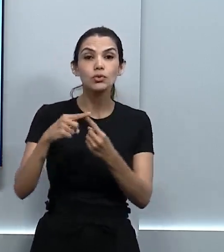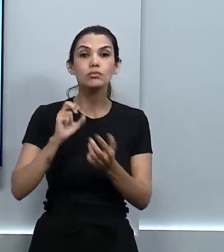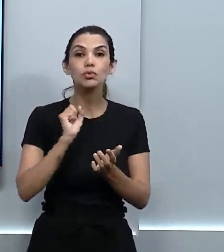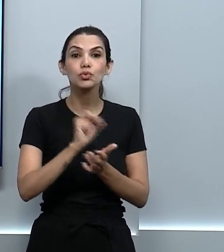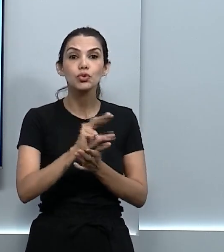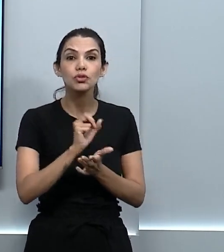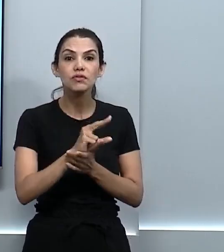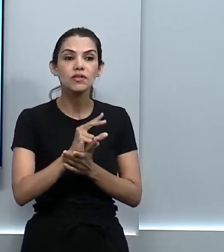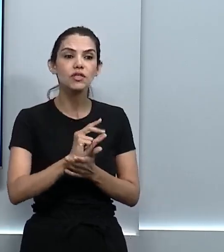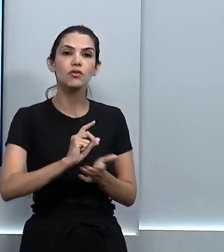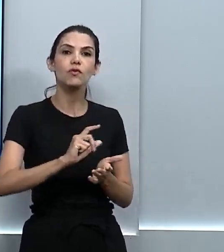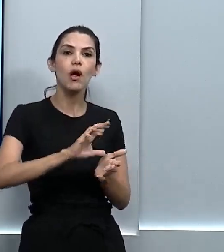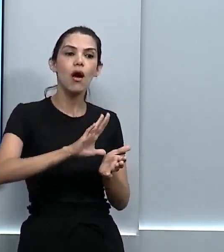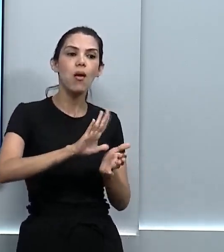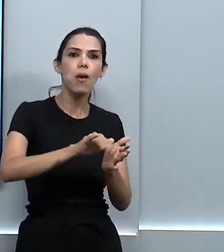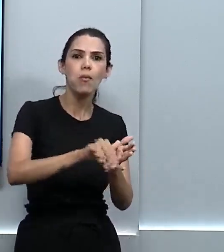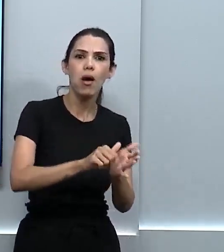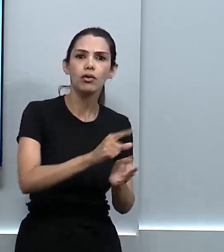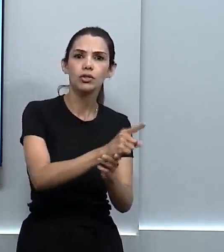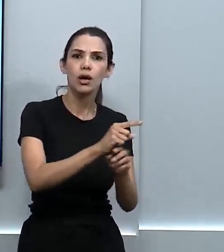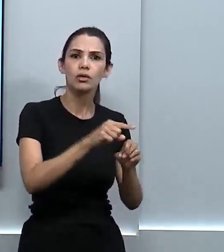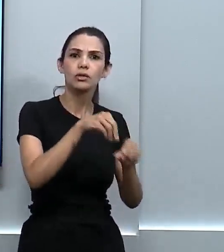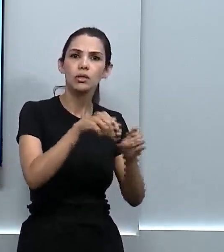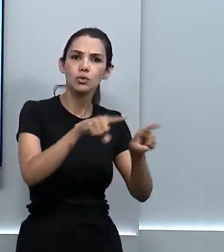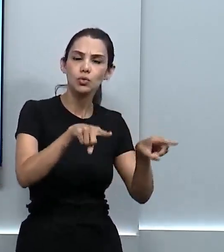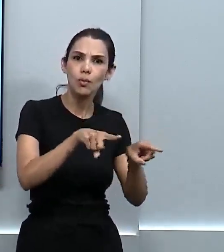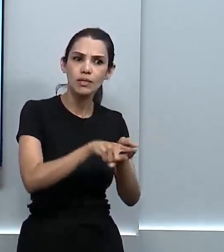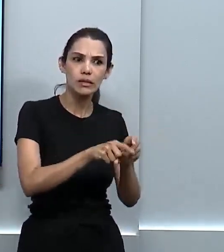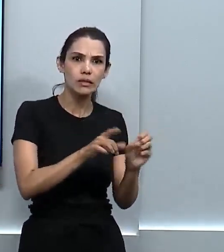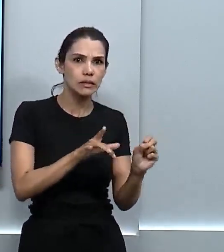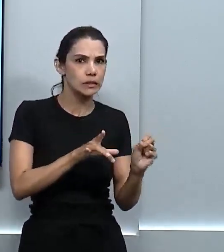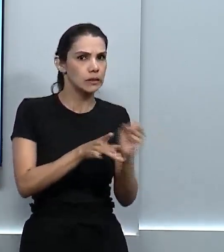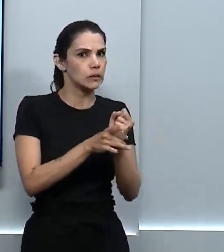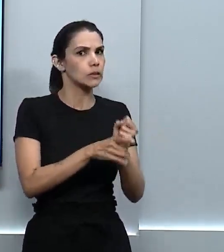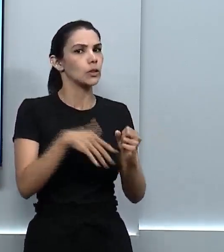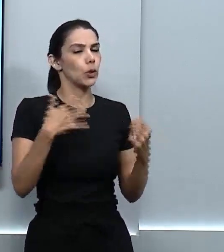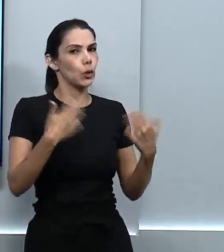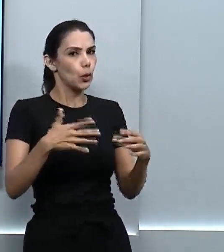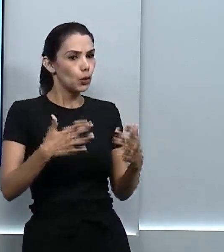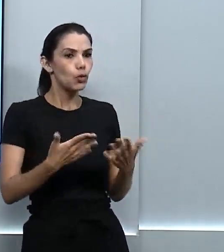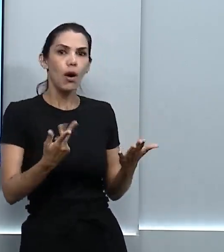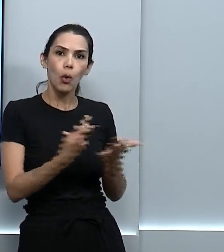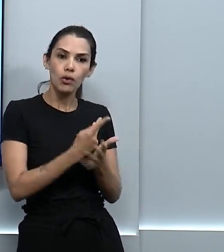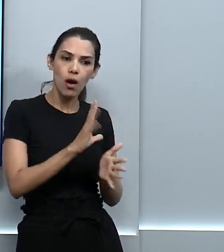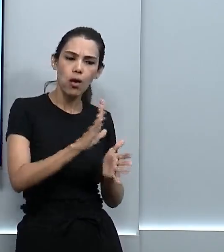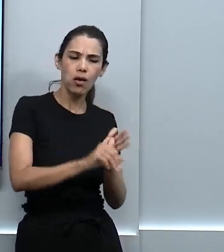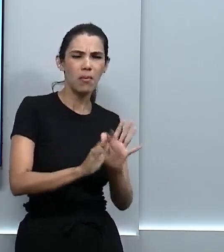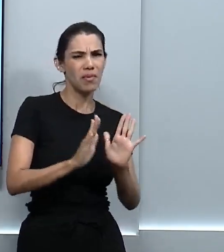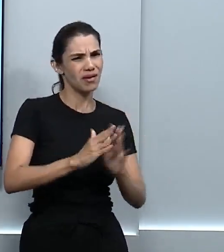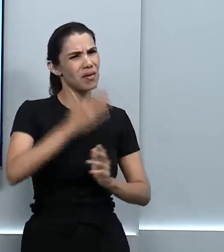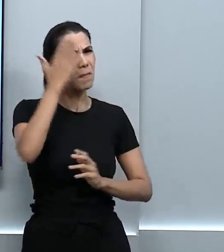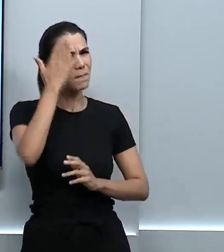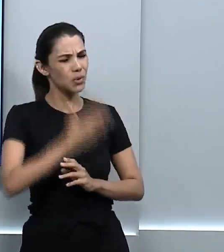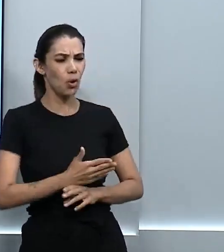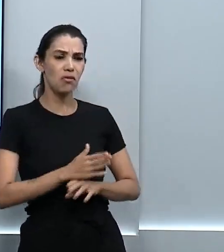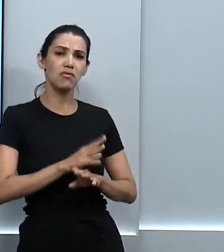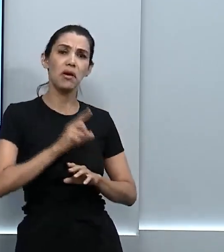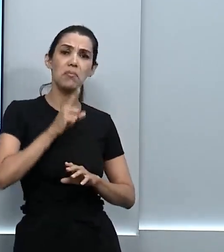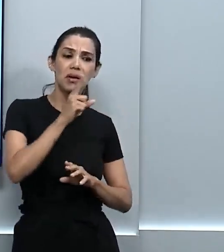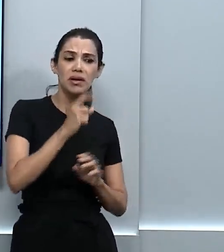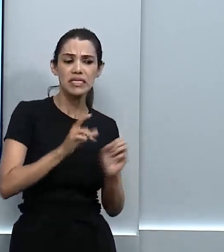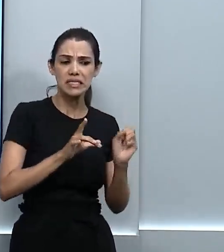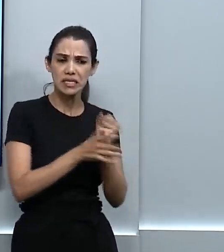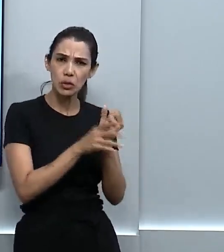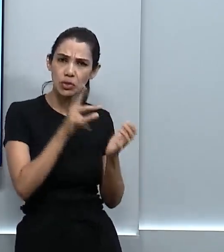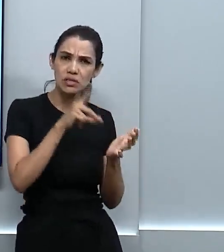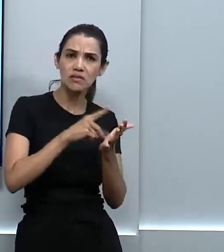vírus foram subtraídos de um laboratório de alta segurança, tem revelado possíveis vulnerabilidades no sistema